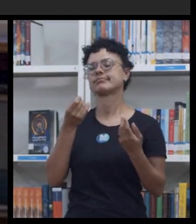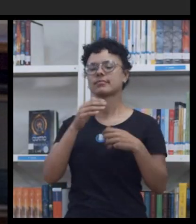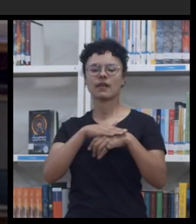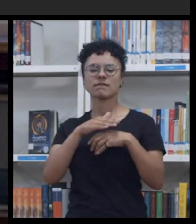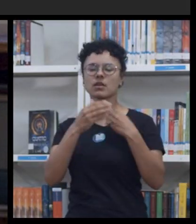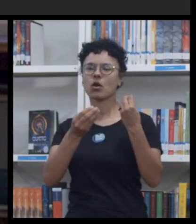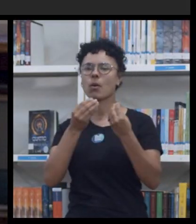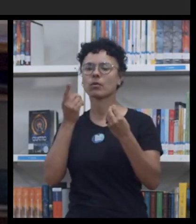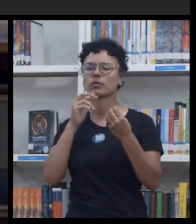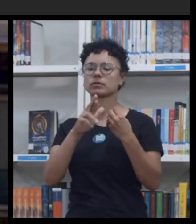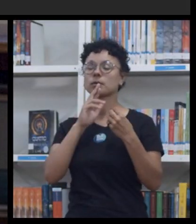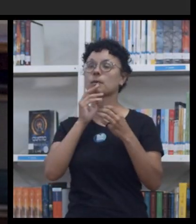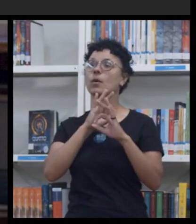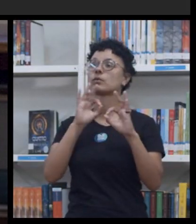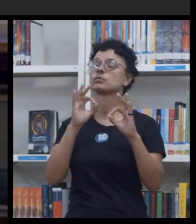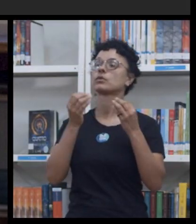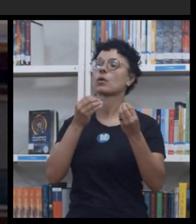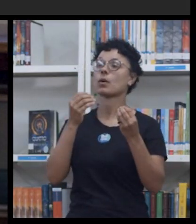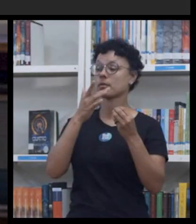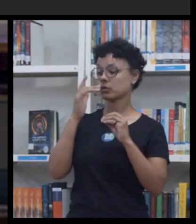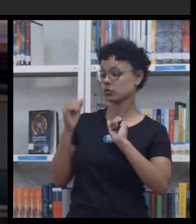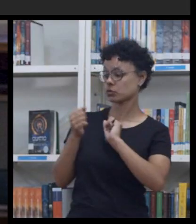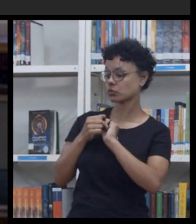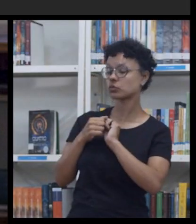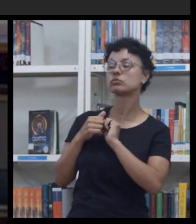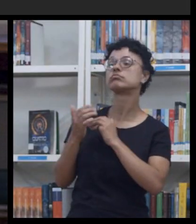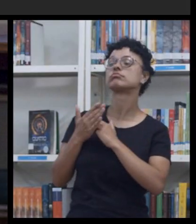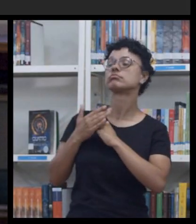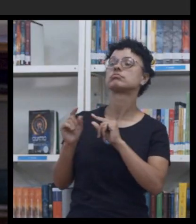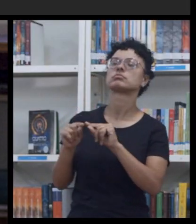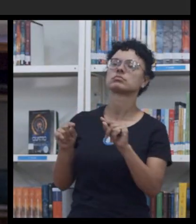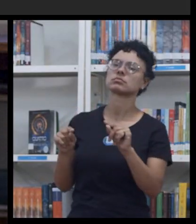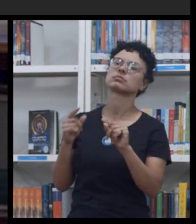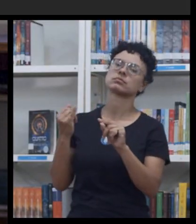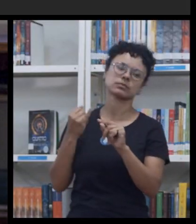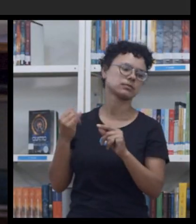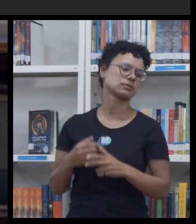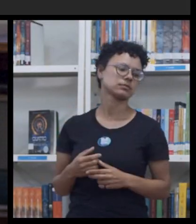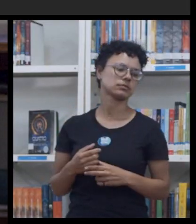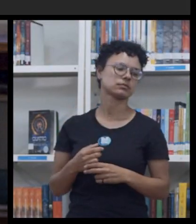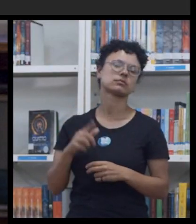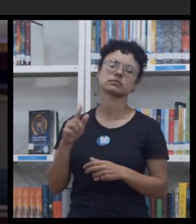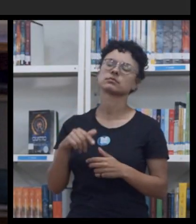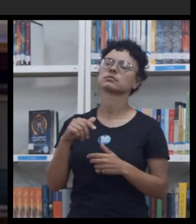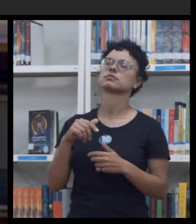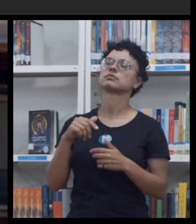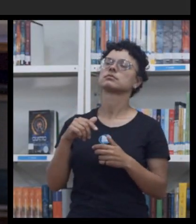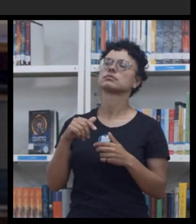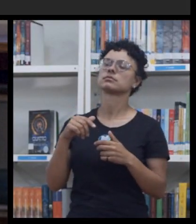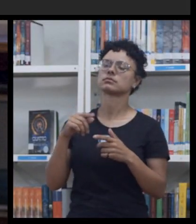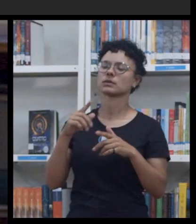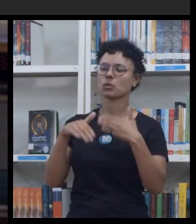fazer para conseguir o melhor resultado? Quem vai estar comigo para me ajudar nesse processo? Tá? Então,